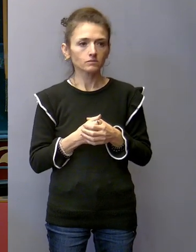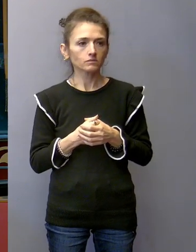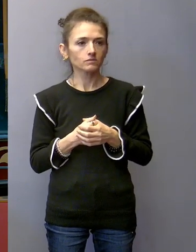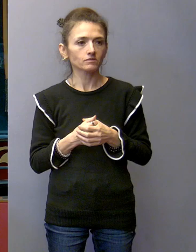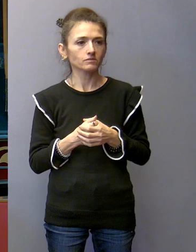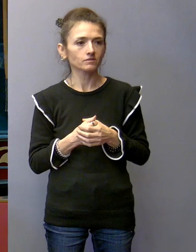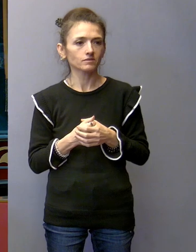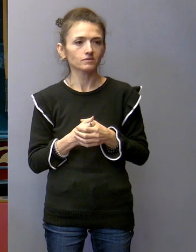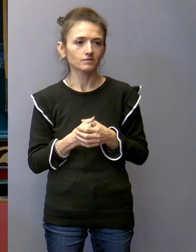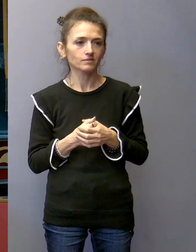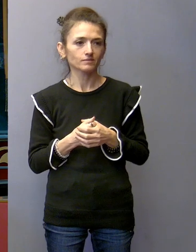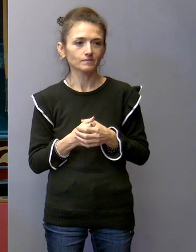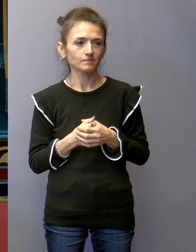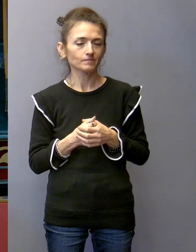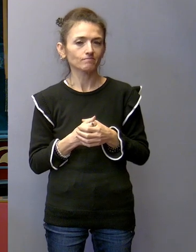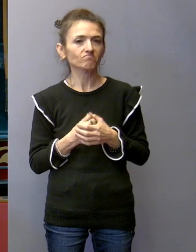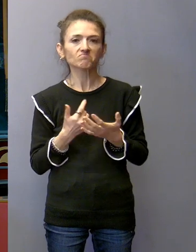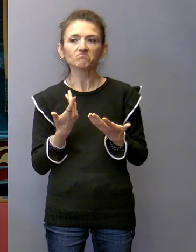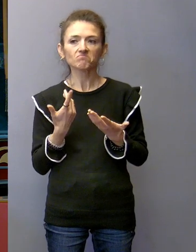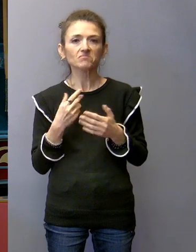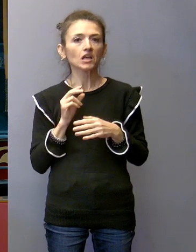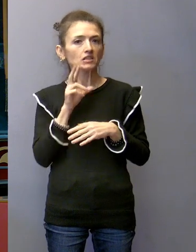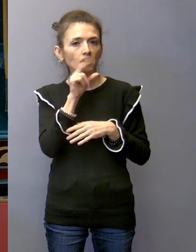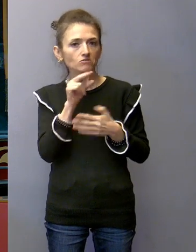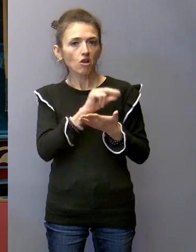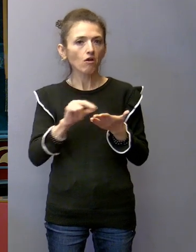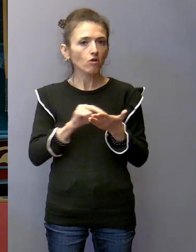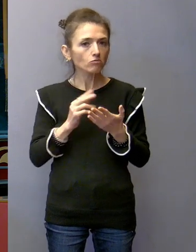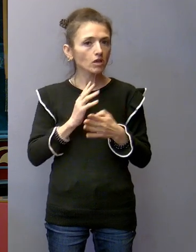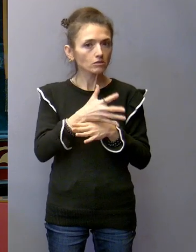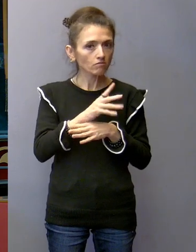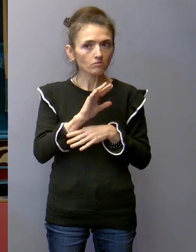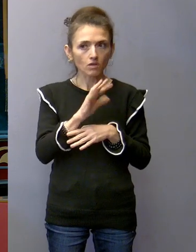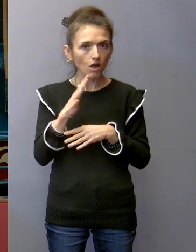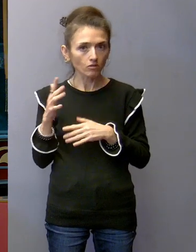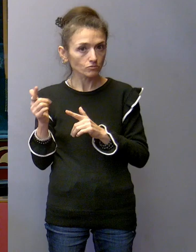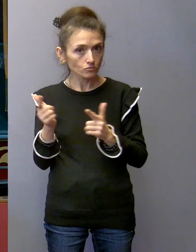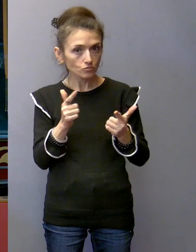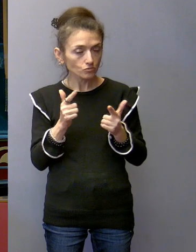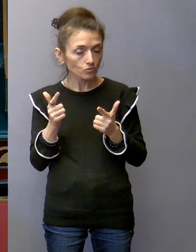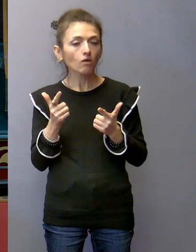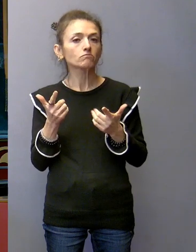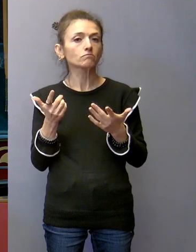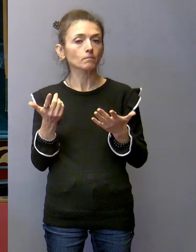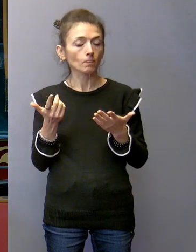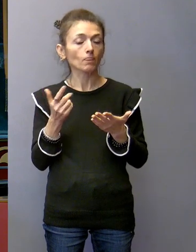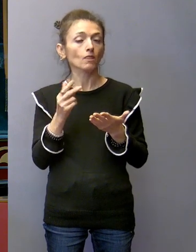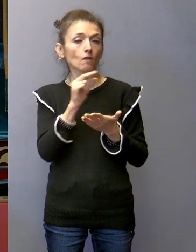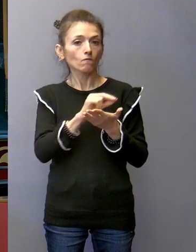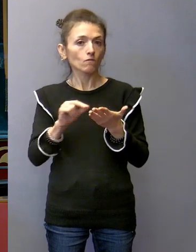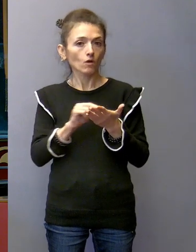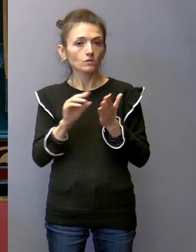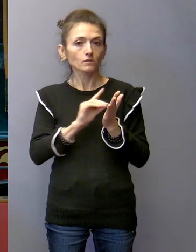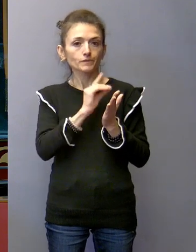Allora se non ci sono altri interventi in dichiarazione di voto pongo in votazione la